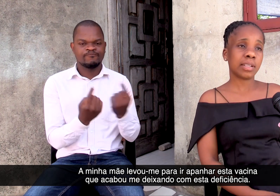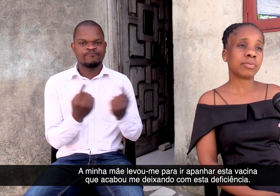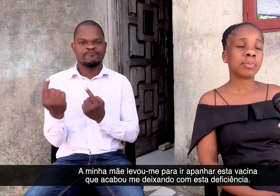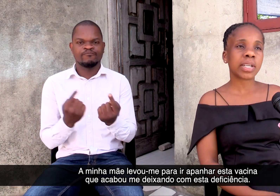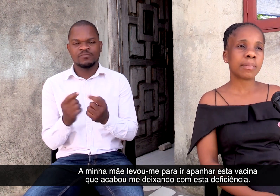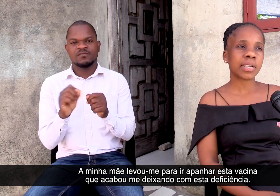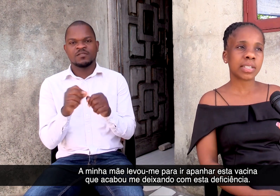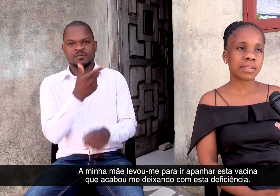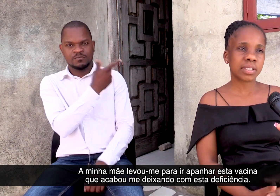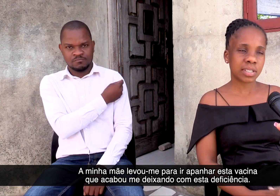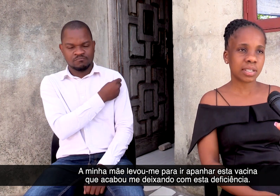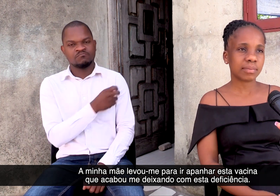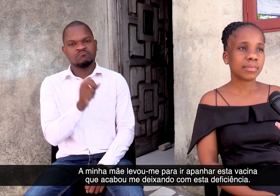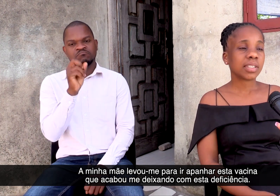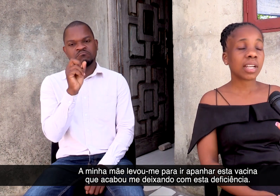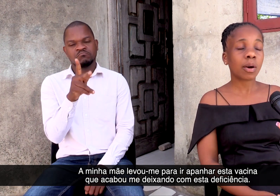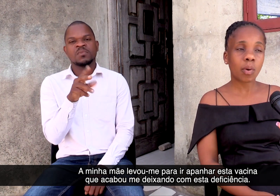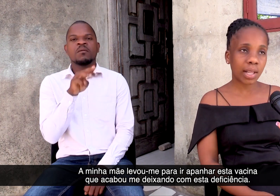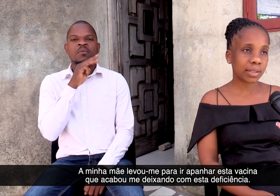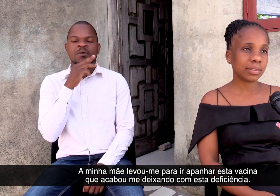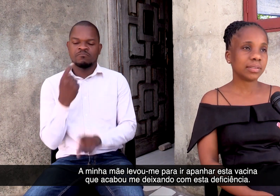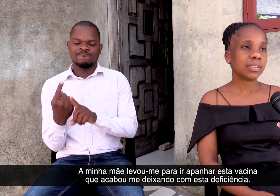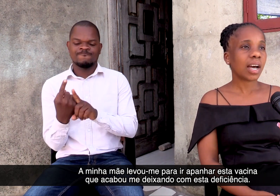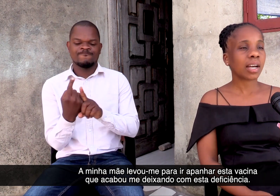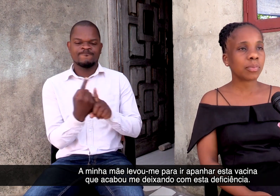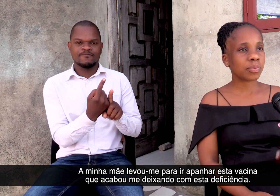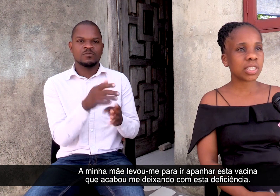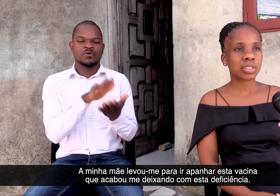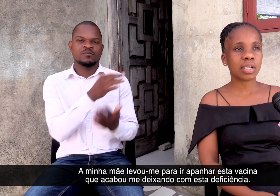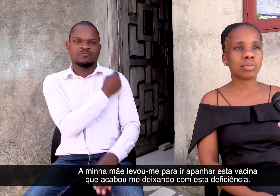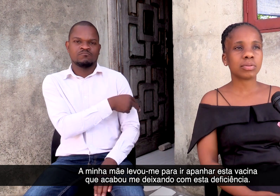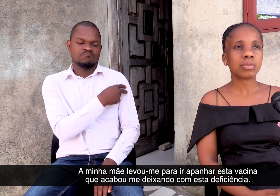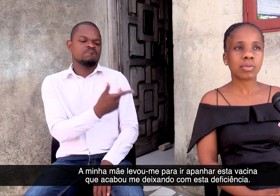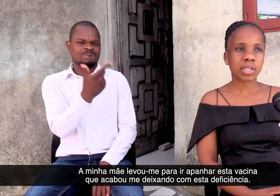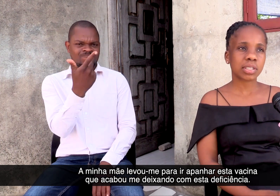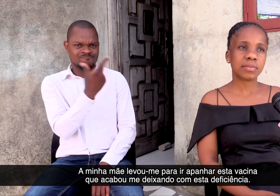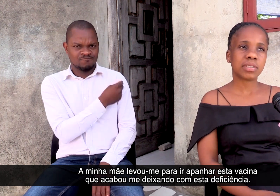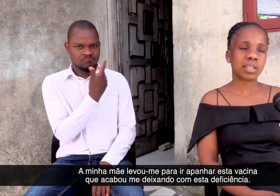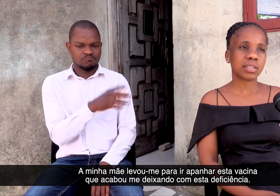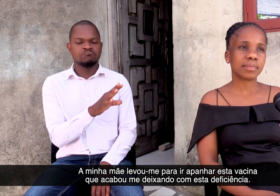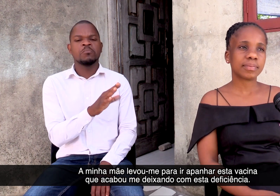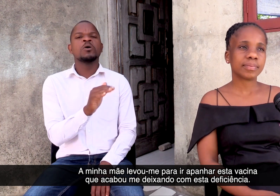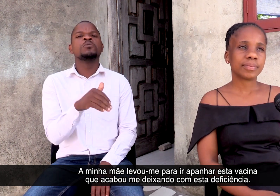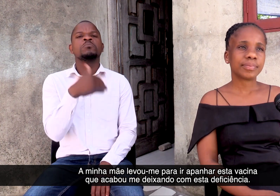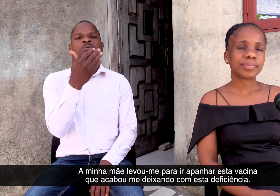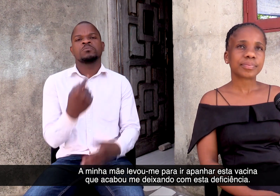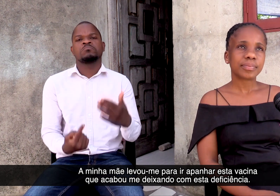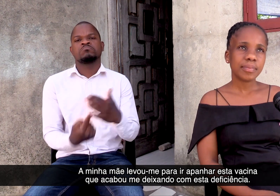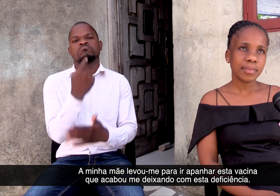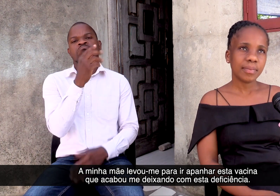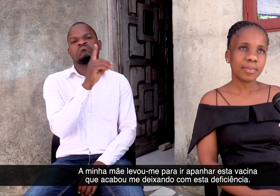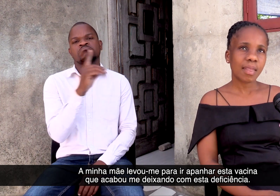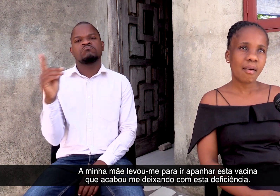minha mãe levou-me para ir apanhar esta vacina, na qual acabou me deixando com esta deficiência.